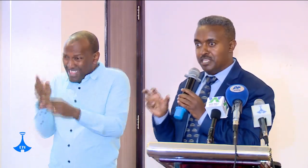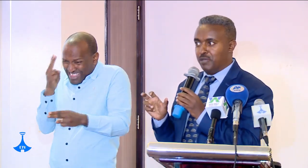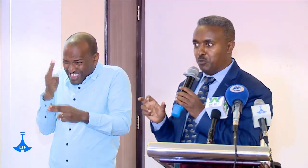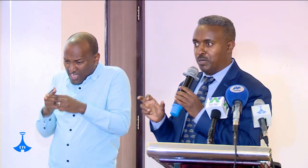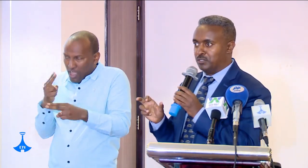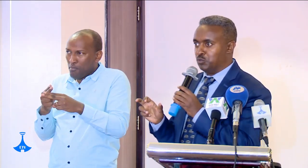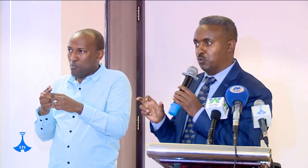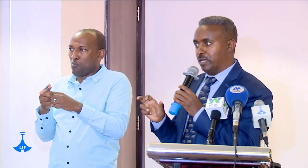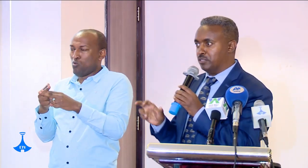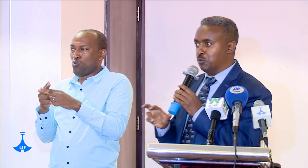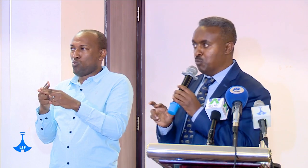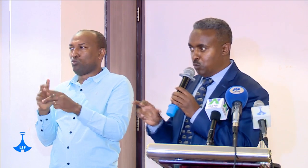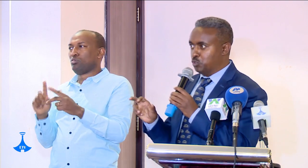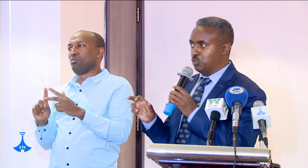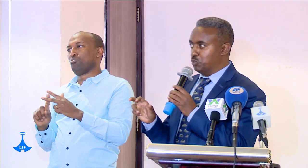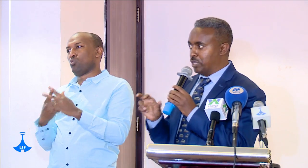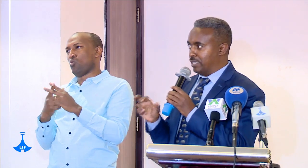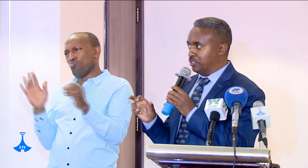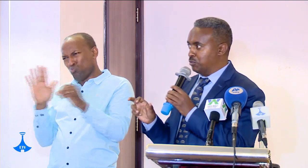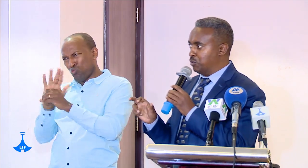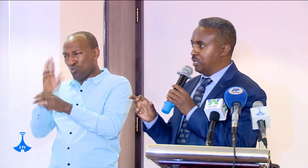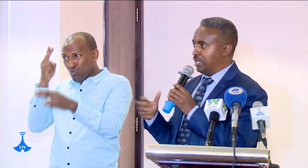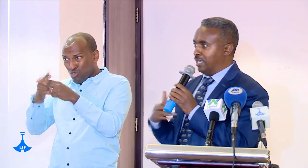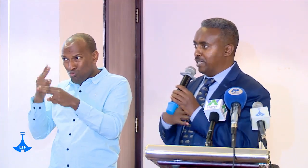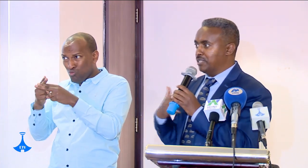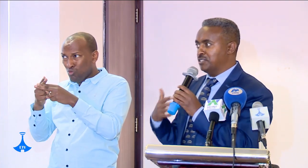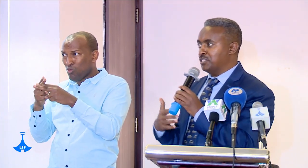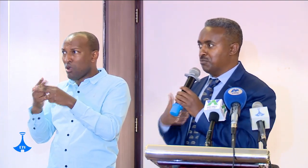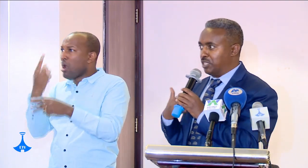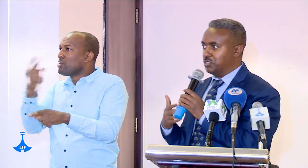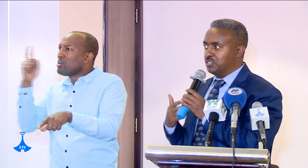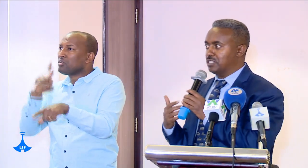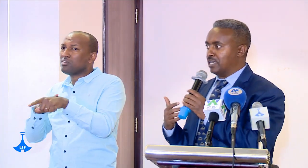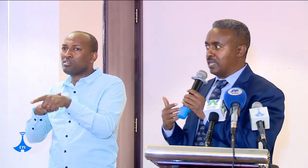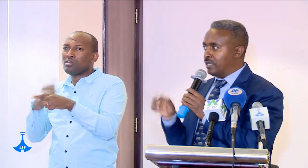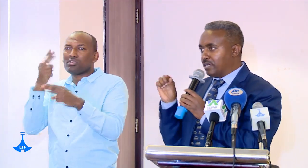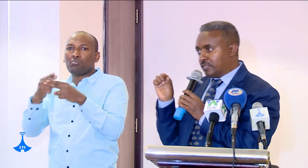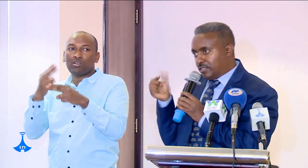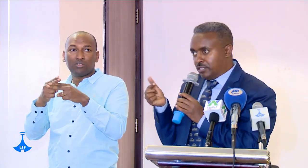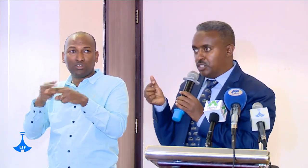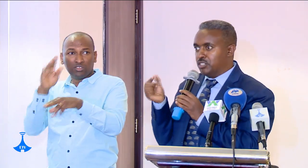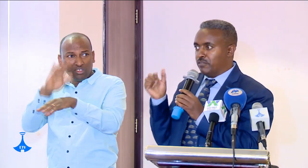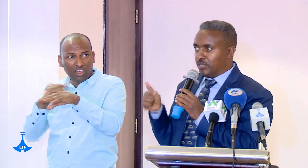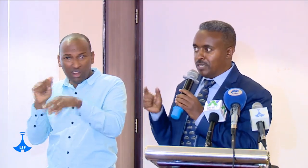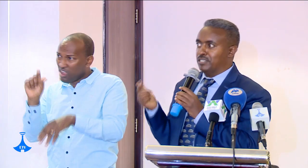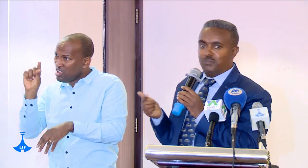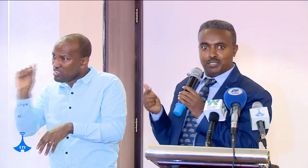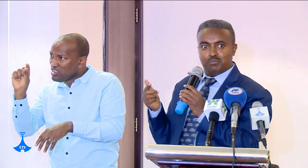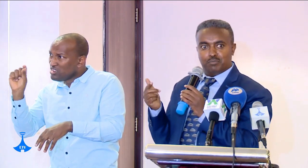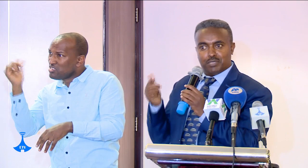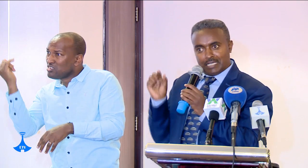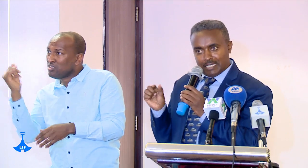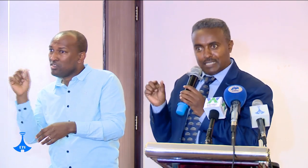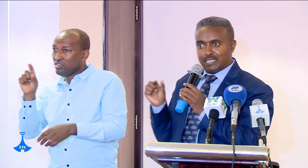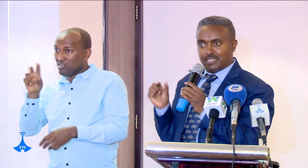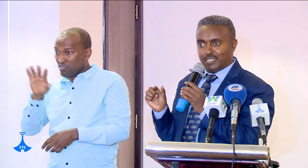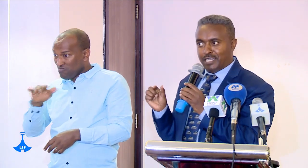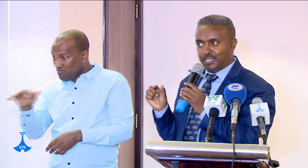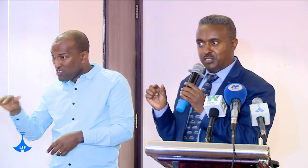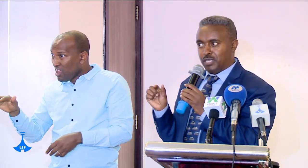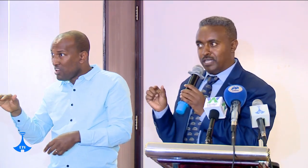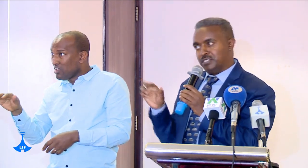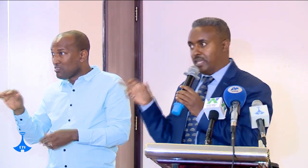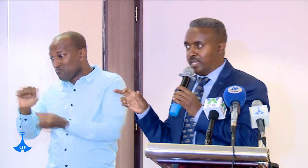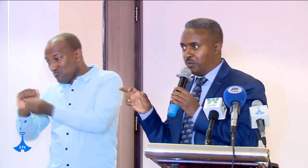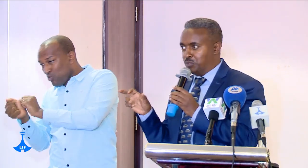ሲያሚውን ከሲያሚው ማንስቶ ማለት ነው ሙሉ ስሙ ትክክል ስሙ። አንዳንድ ጊዜ ስማችን ሲጠራ ትንሽ የፊደል ግድፈትም ሳት